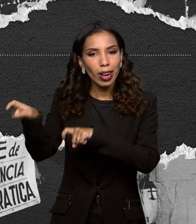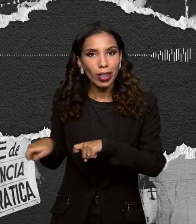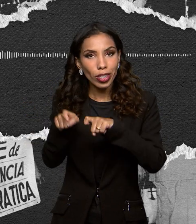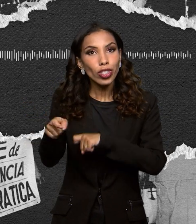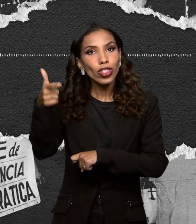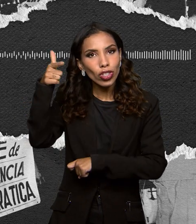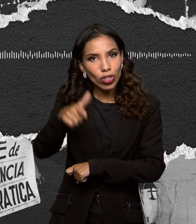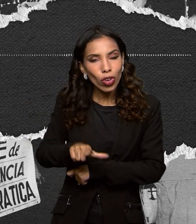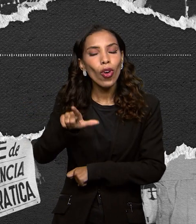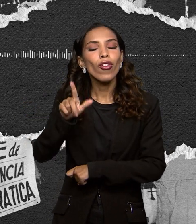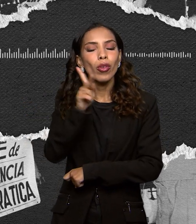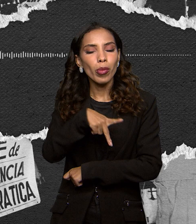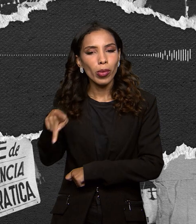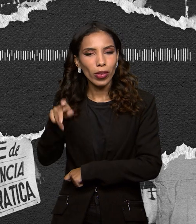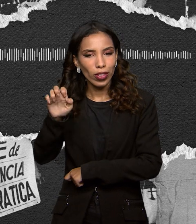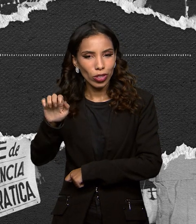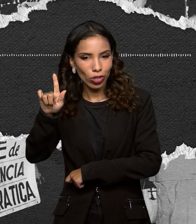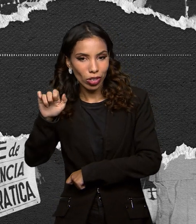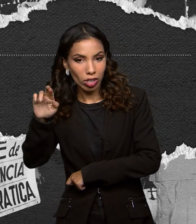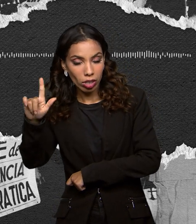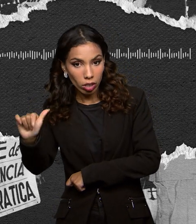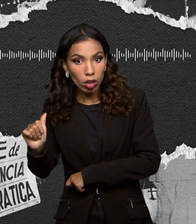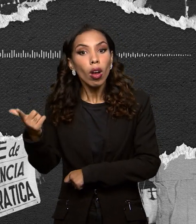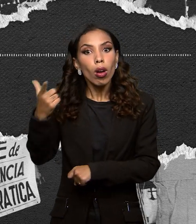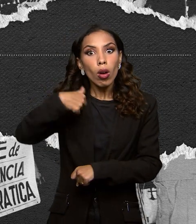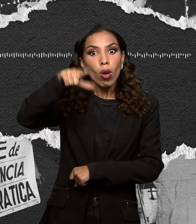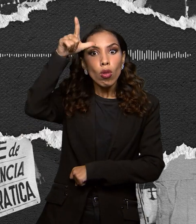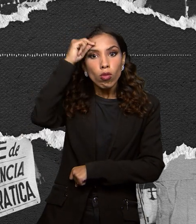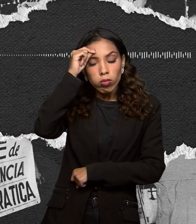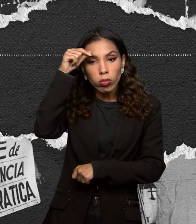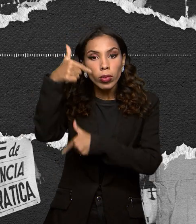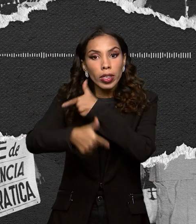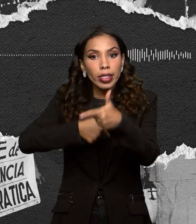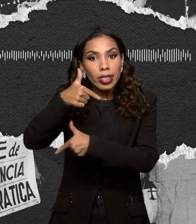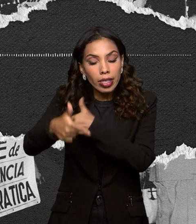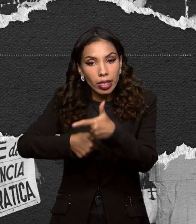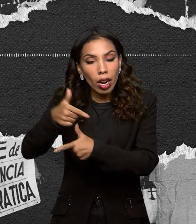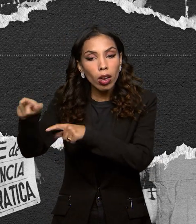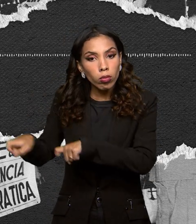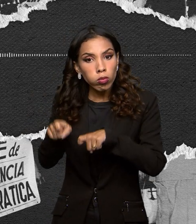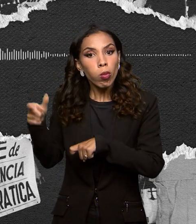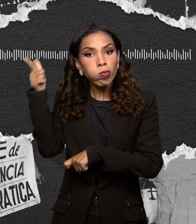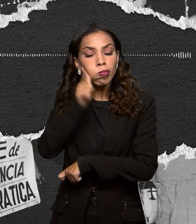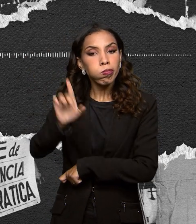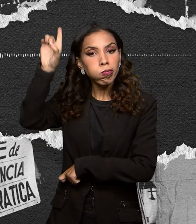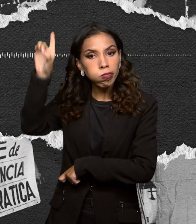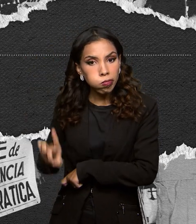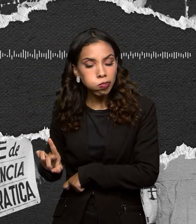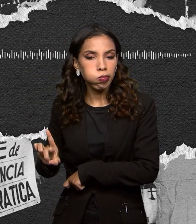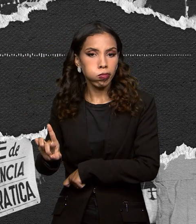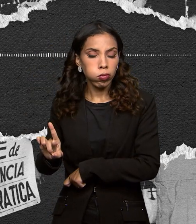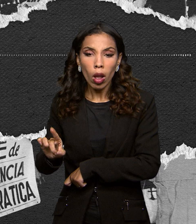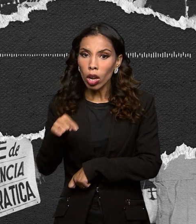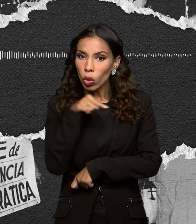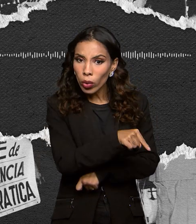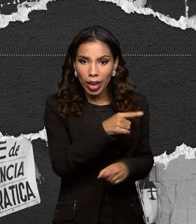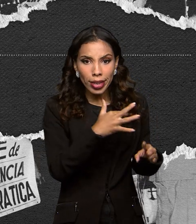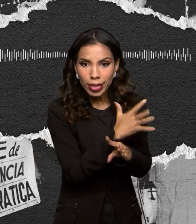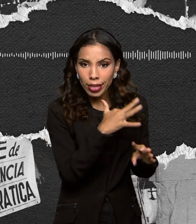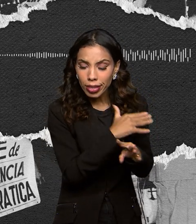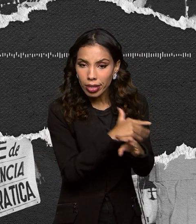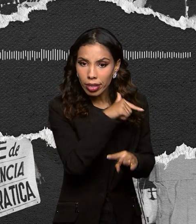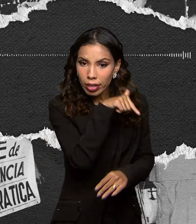Ângela. Finalmente, os trabalhadores rurais iam ter os direitos que os trabalhadores urbanos